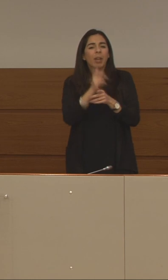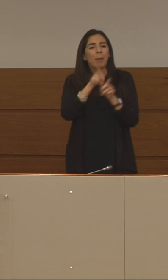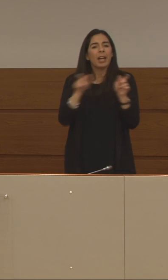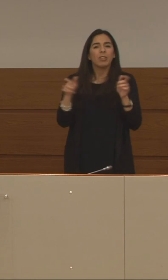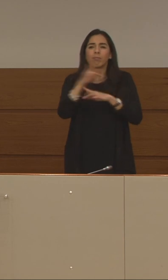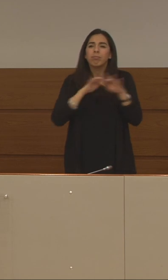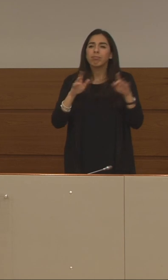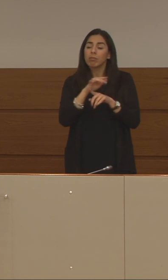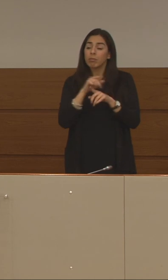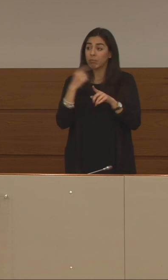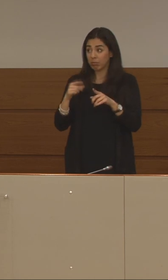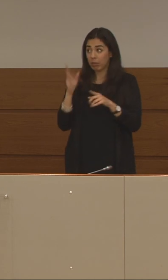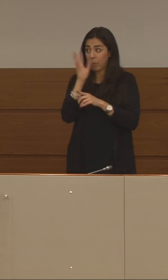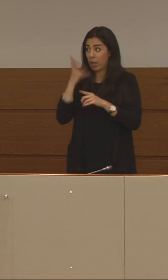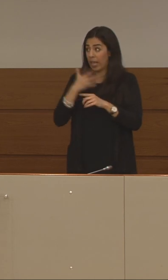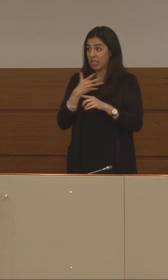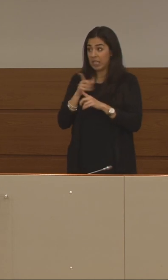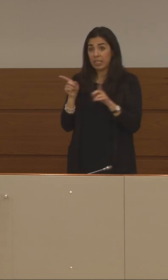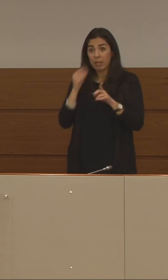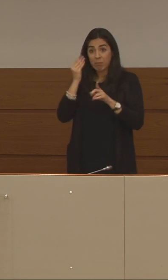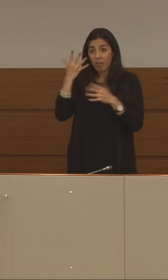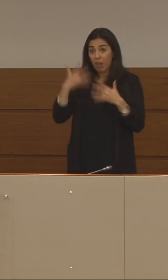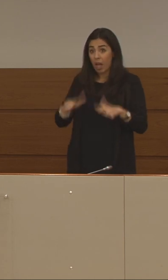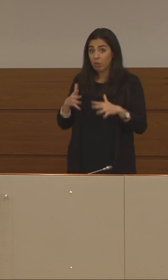sul tavolo o meno grazie